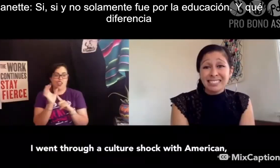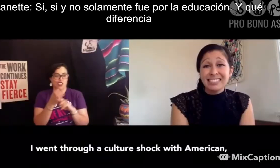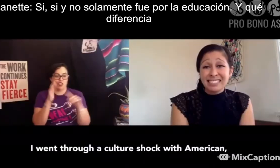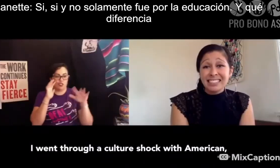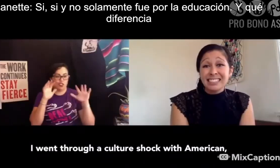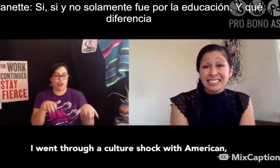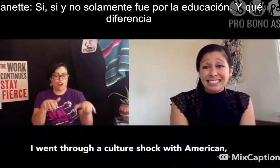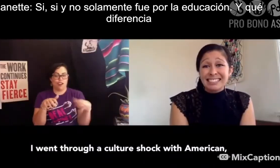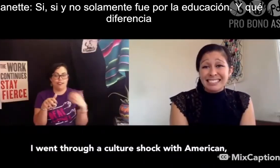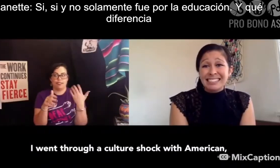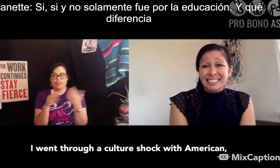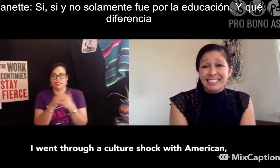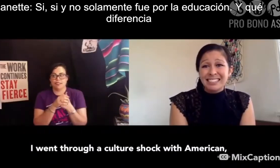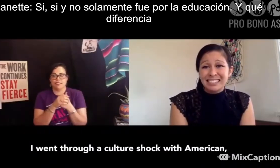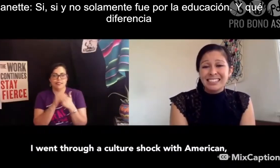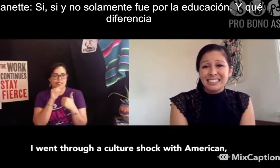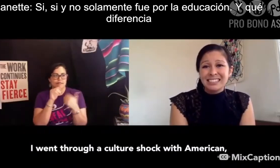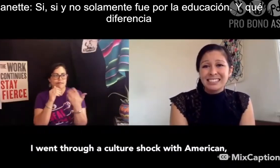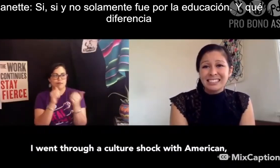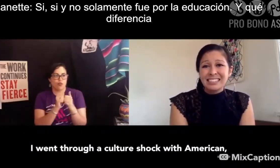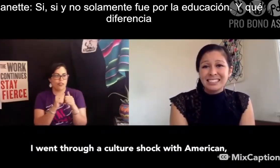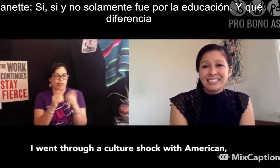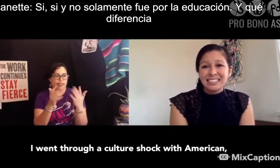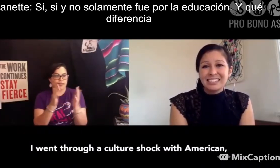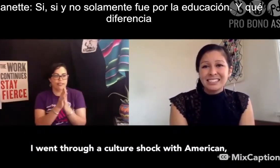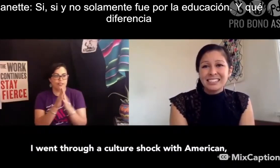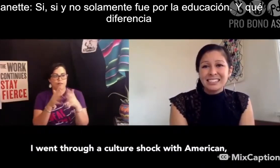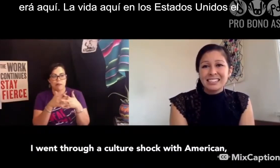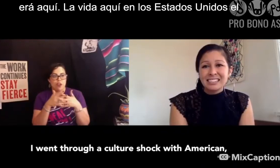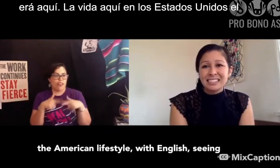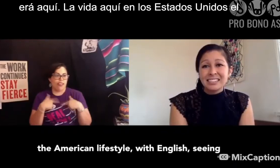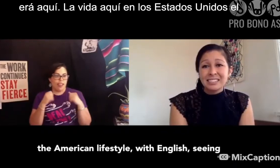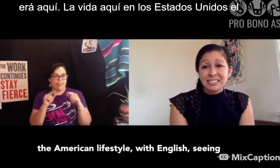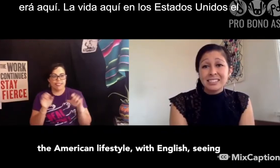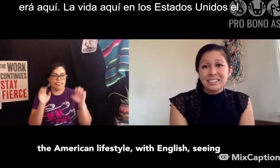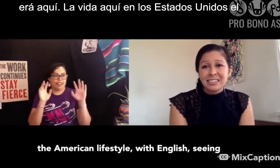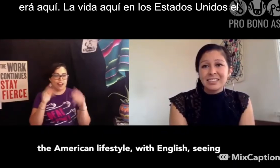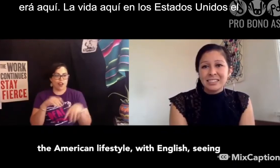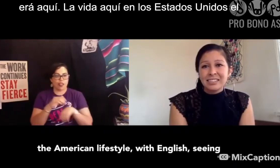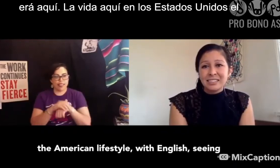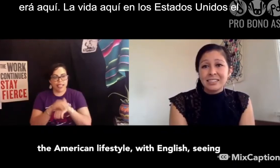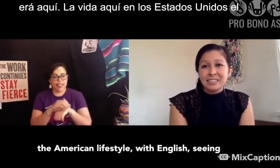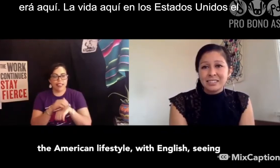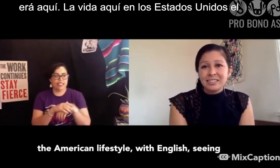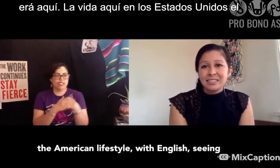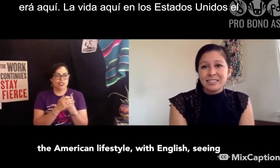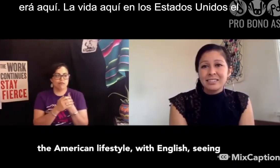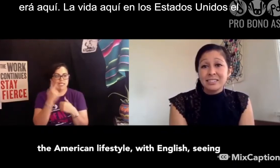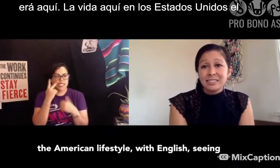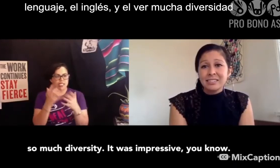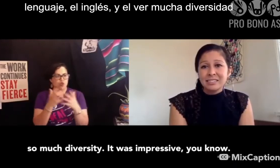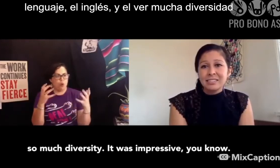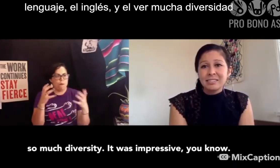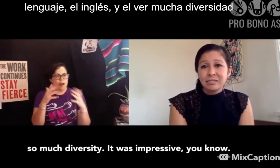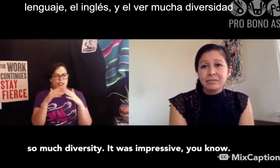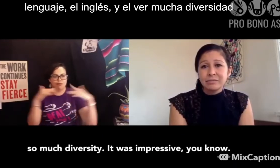y no solamente fue por la educación. Y qué diferencia era aquí. La vida aquí en los Estados Unidos,